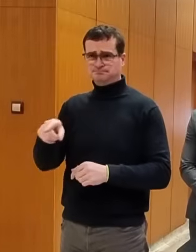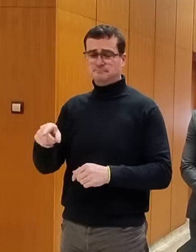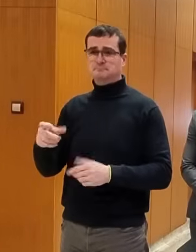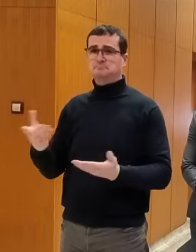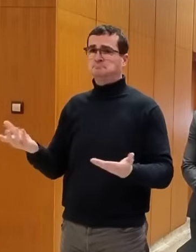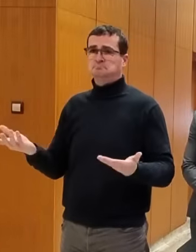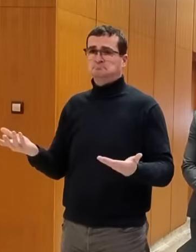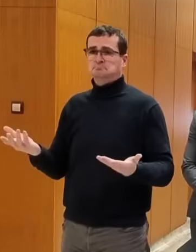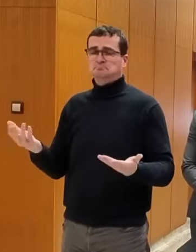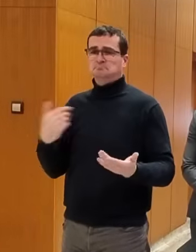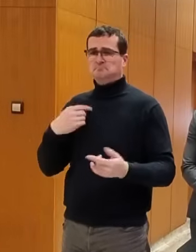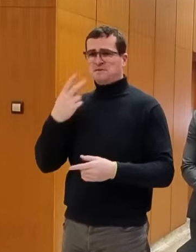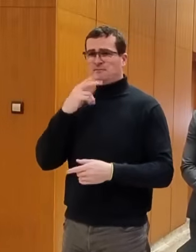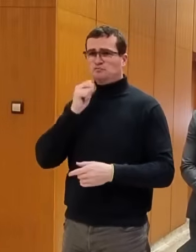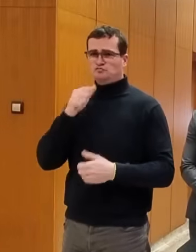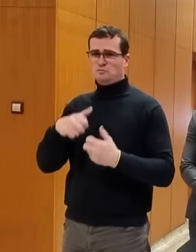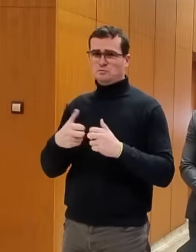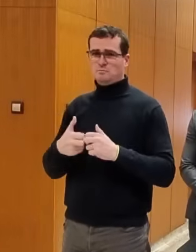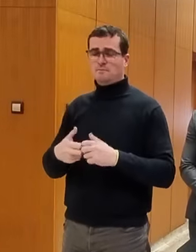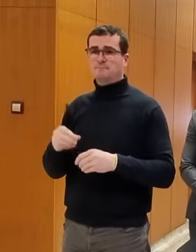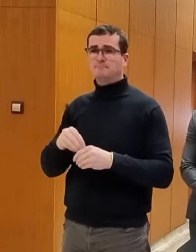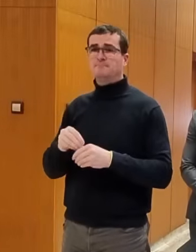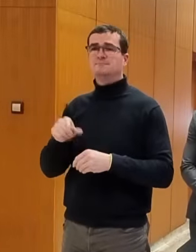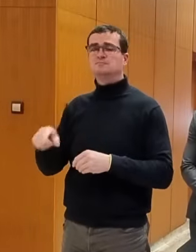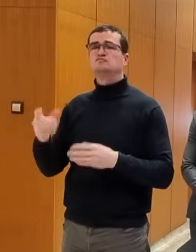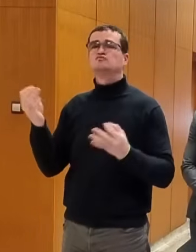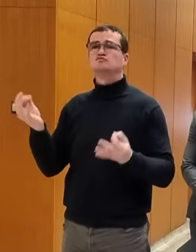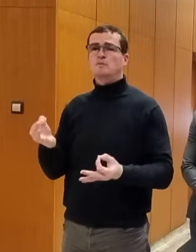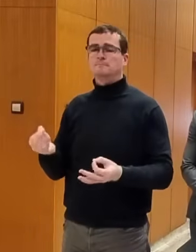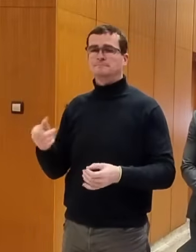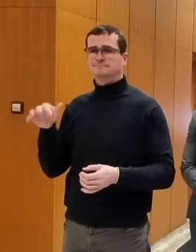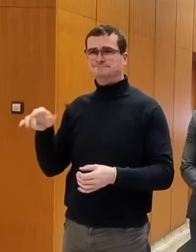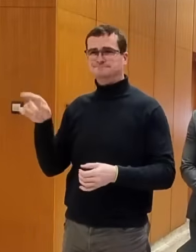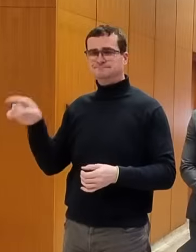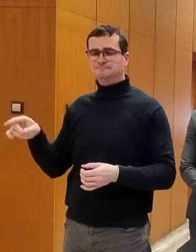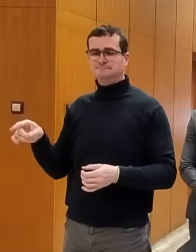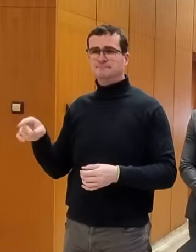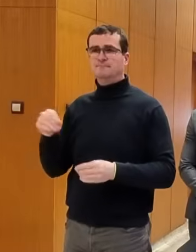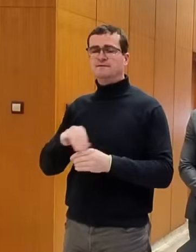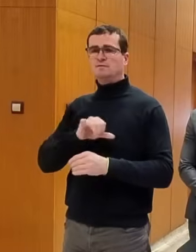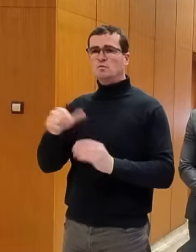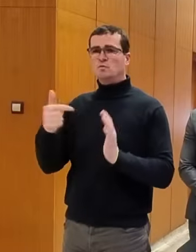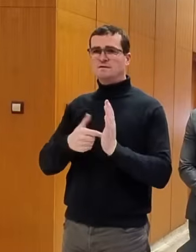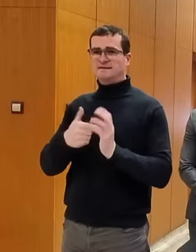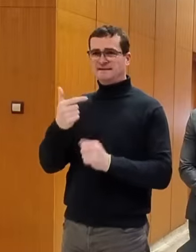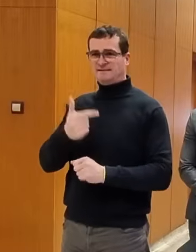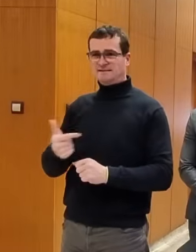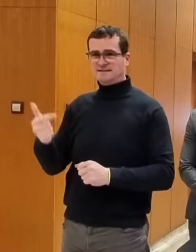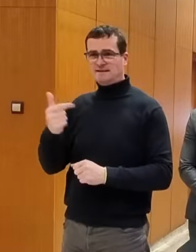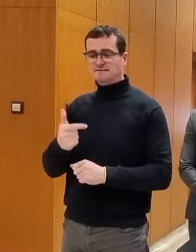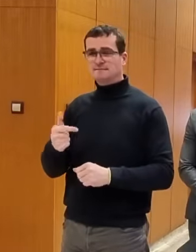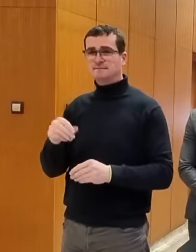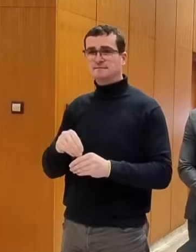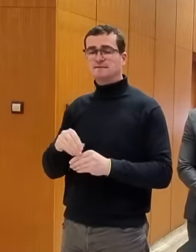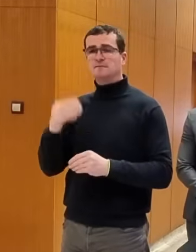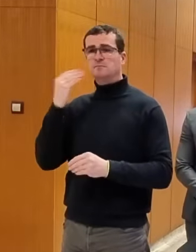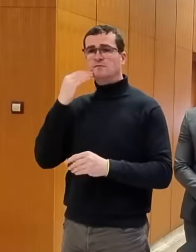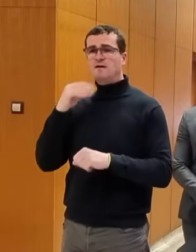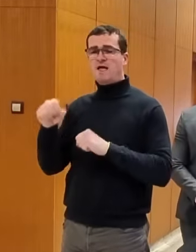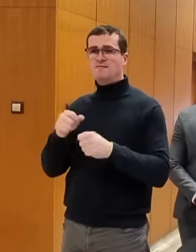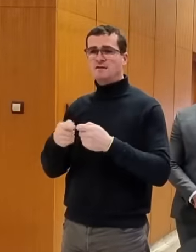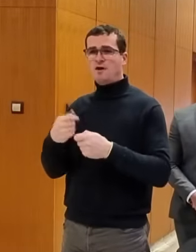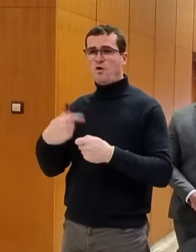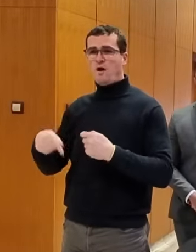prokurátorách, čiže tam nevidíme žiaden problém. Problém, ktorý vznikol v roku 2020, keď bývalá